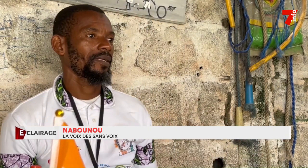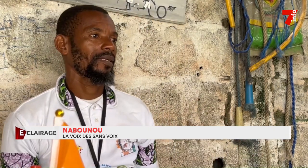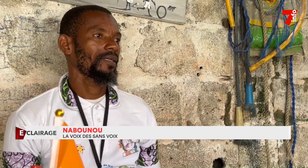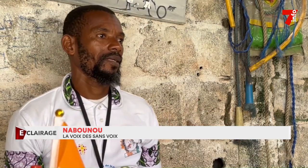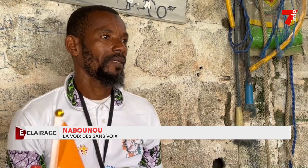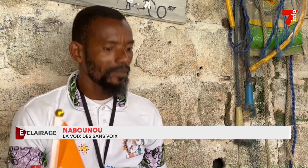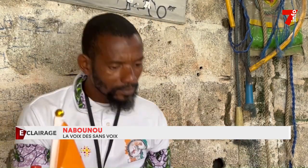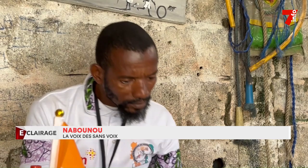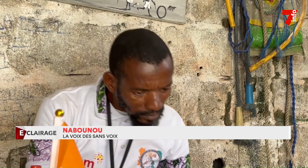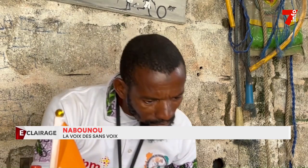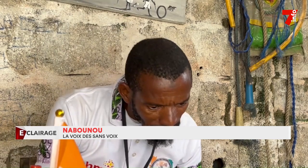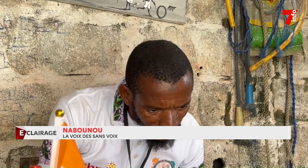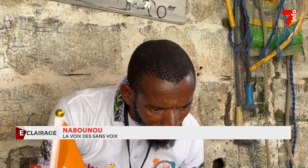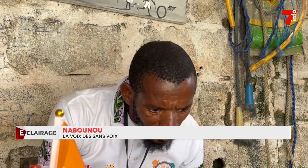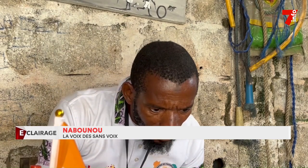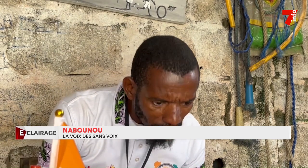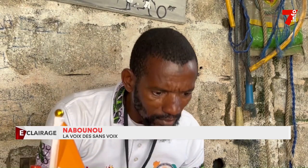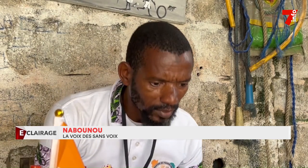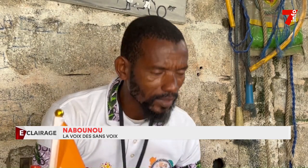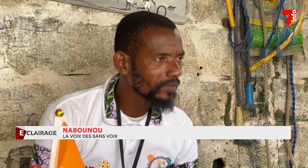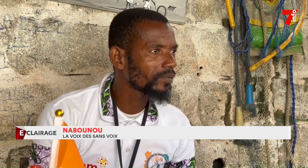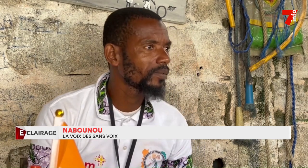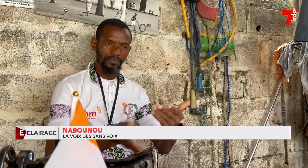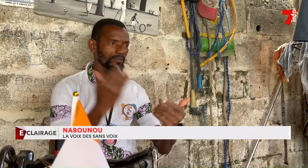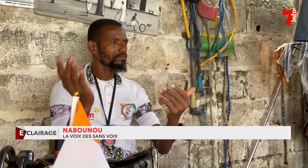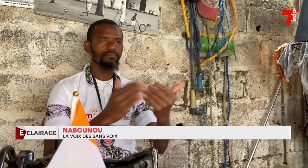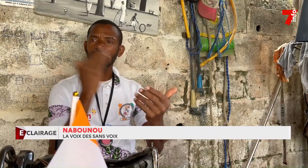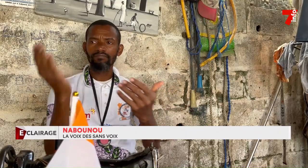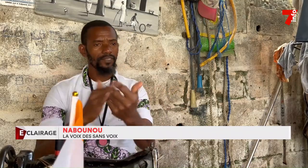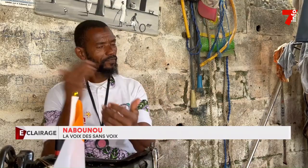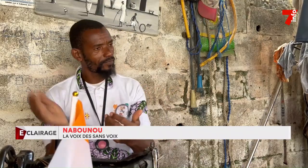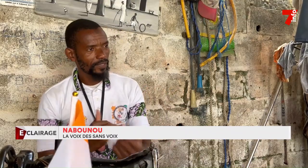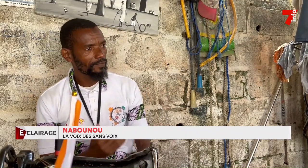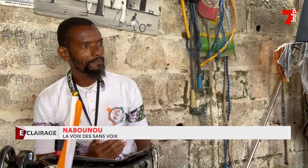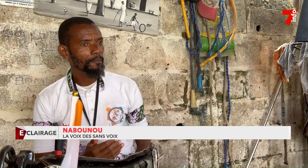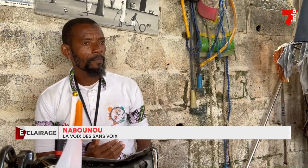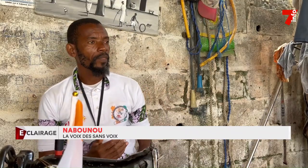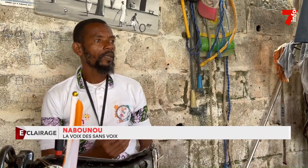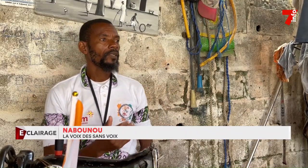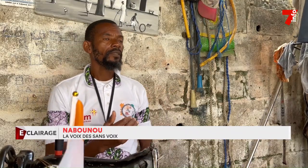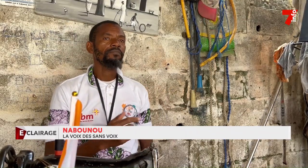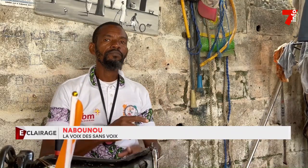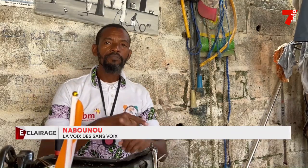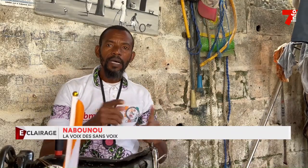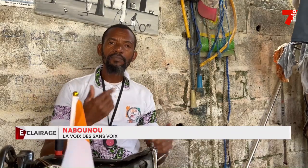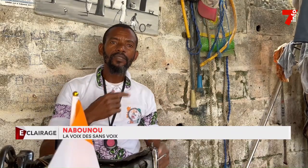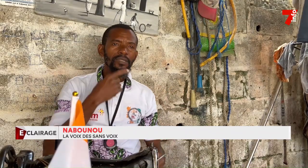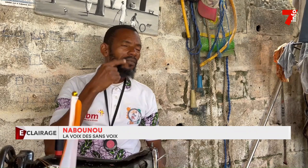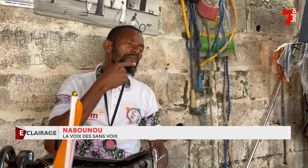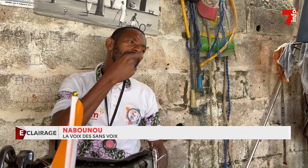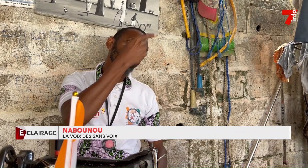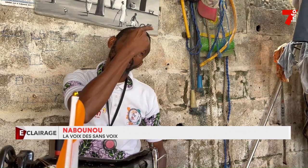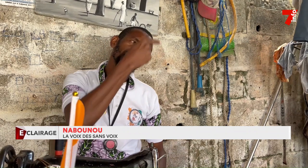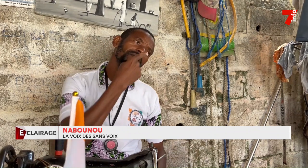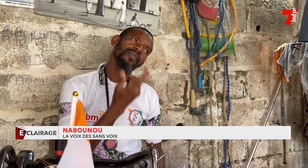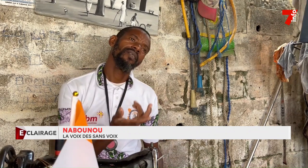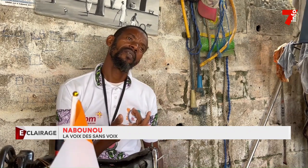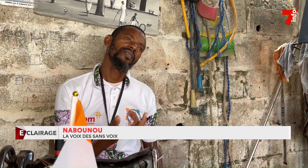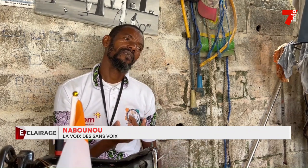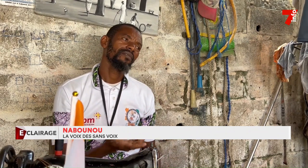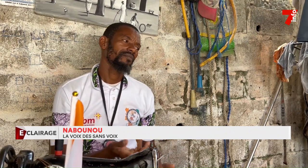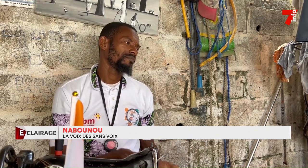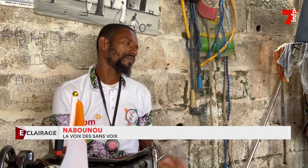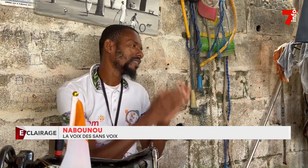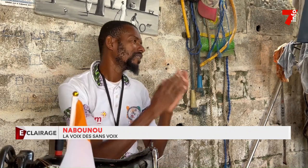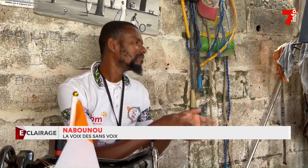les commissariats, la justice et tout ça. On dit merci à l'État de la Côte d'Ivoire pour le projet Ecole Inclusique qui va améliorer beaucoup les choses. Voilà,